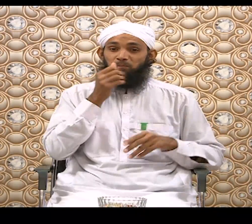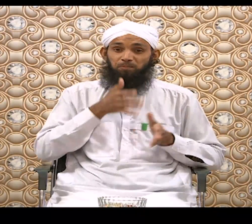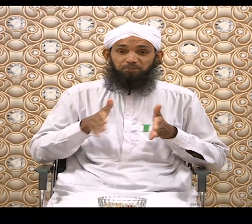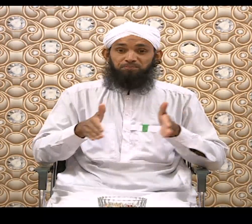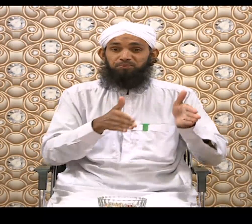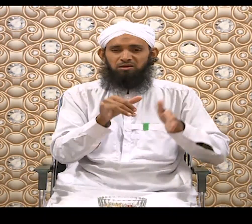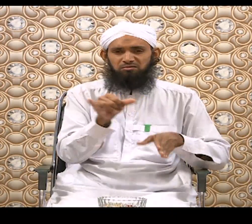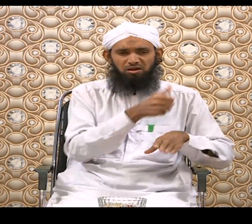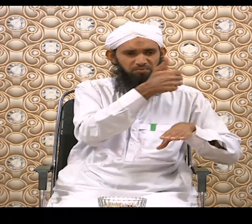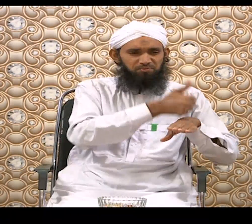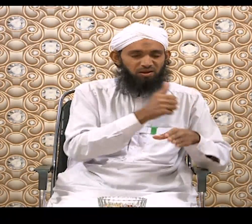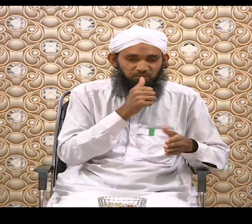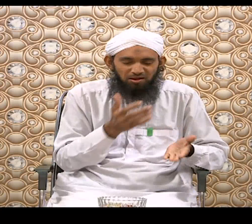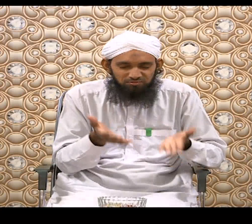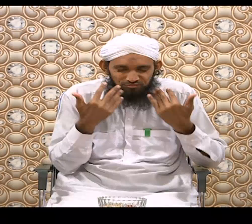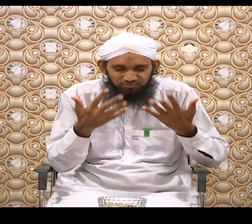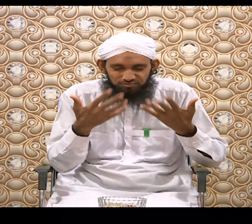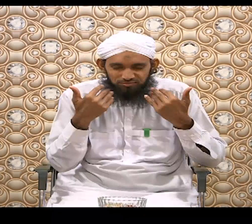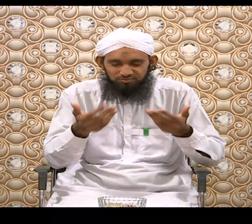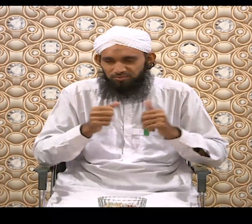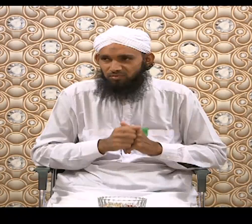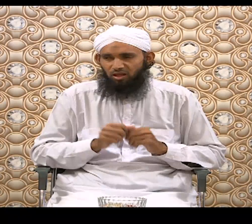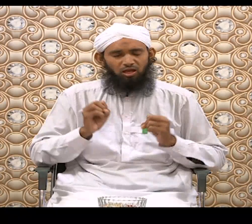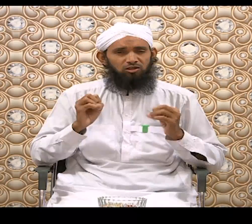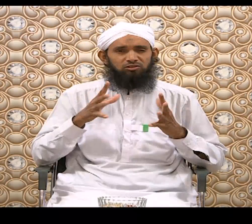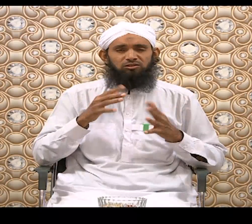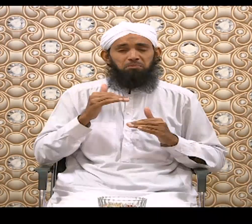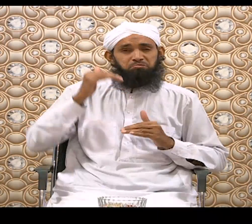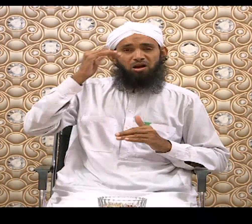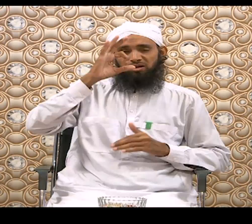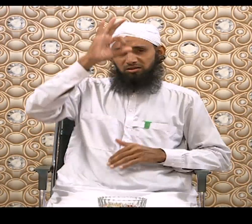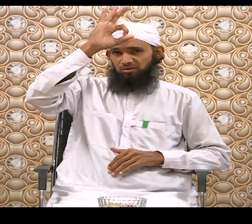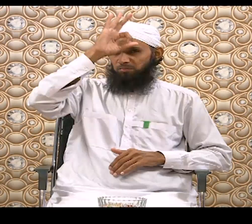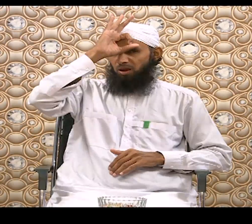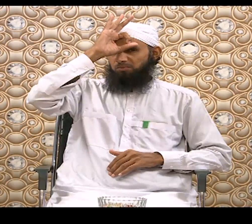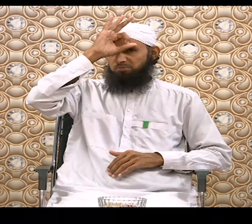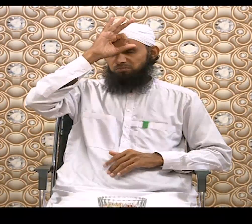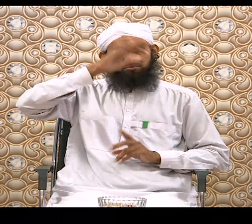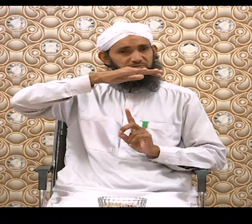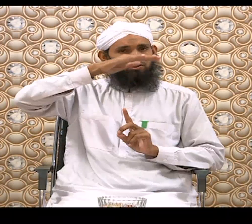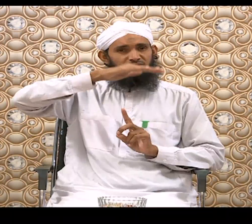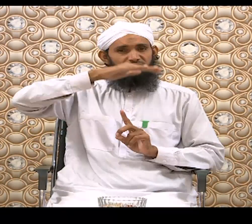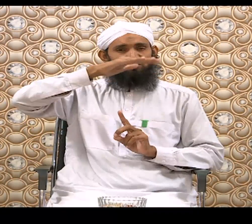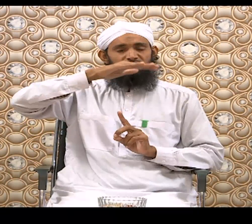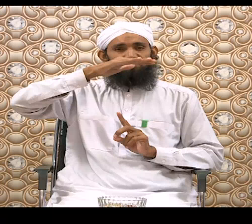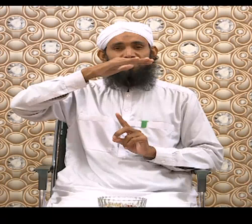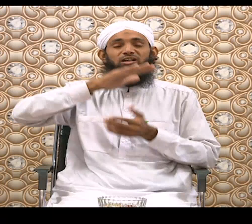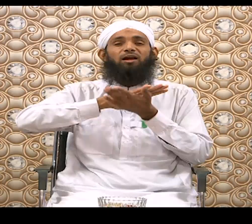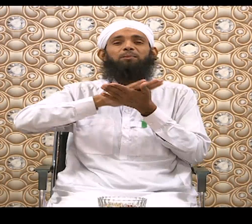بیٹھا موہات دھو رہا تھا اسی دوران لاکھوں ہنبلیوں کے عظیم پیشوا امام احمد بن حنبل